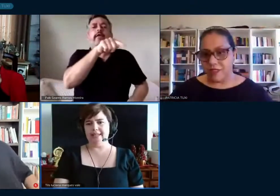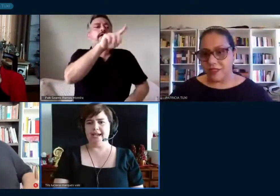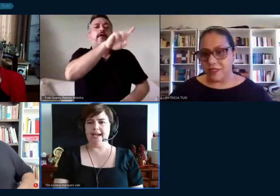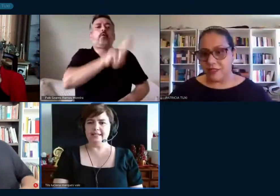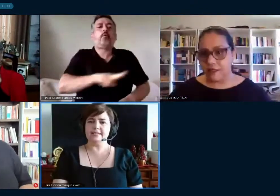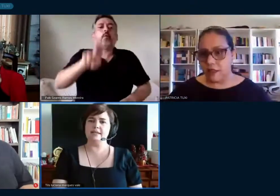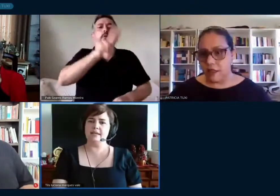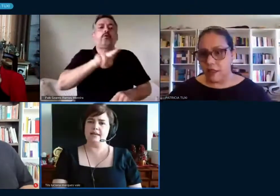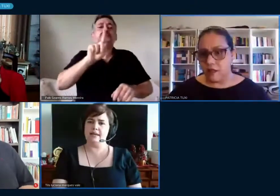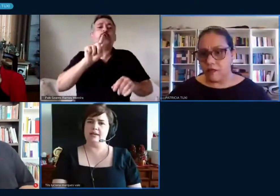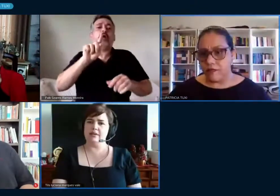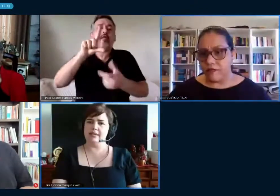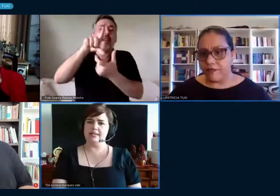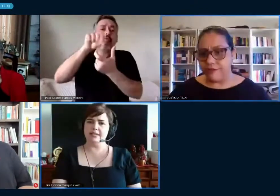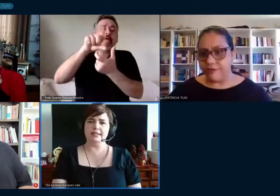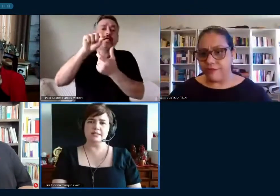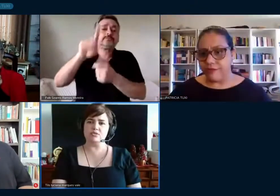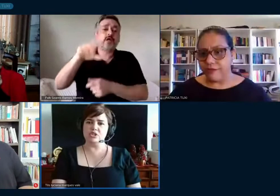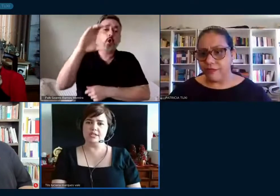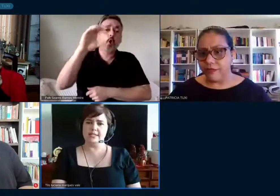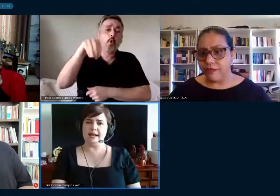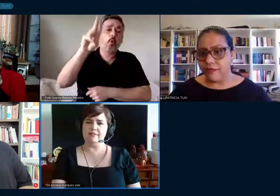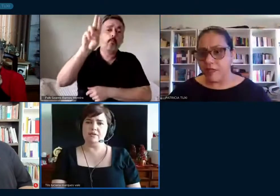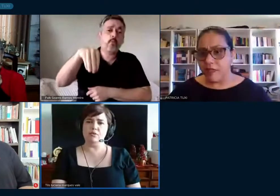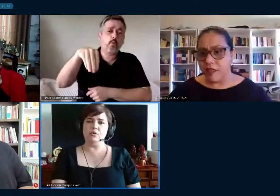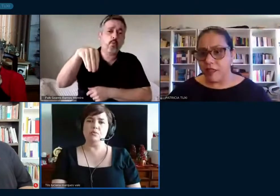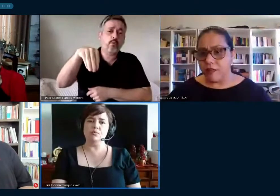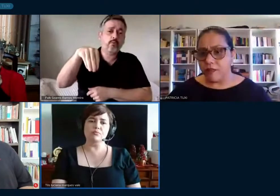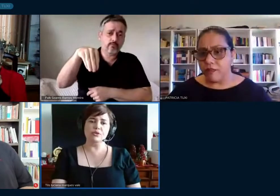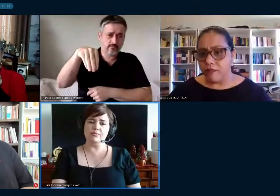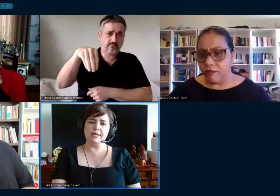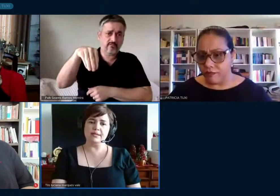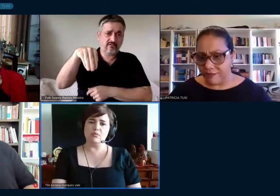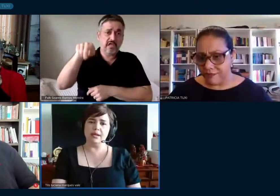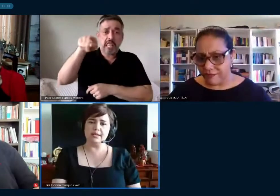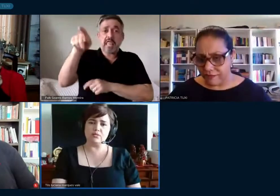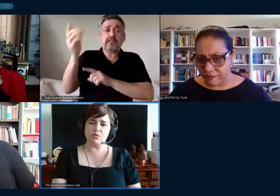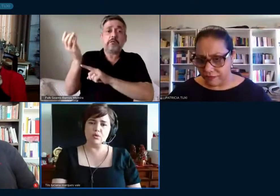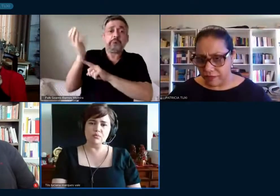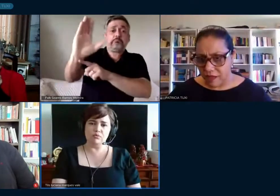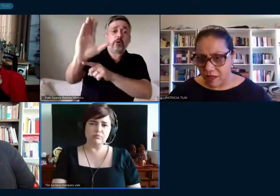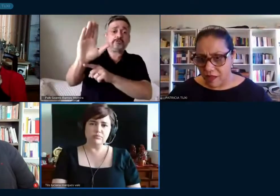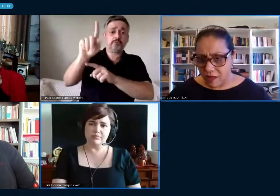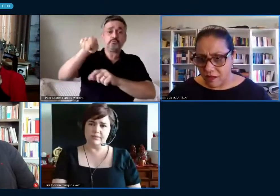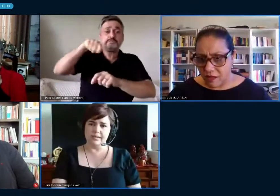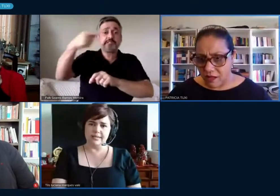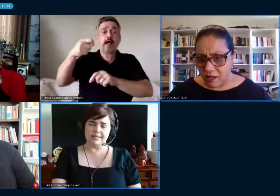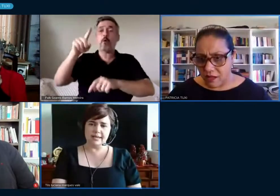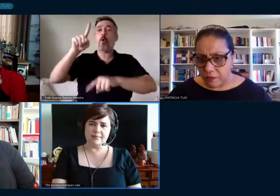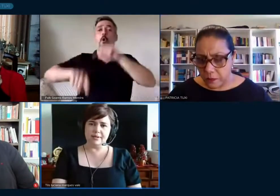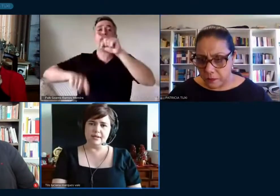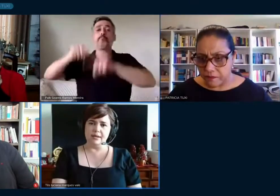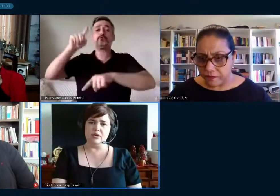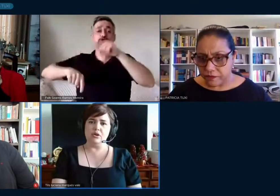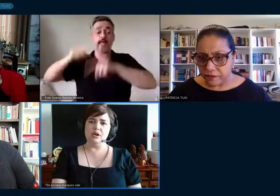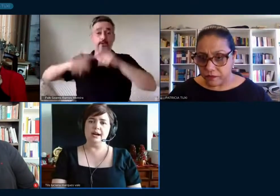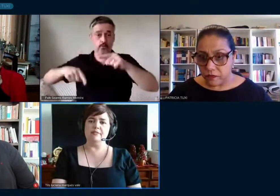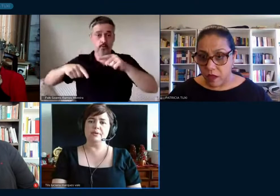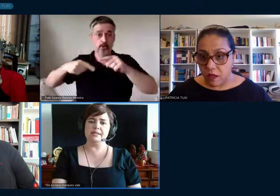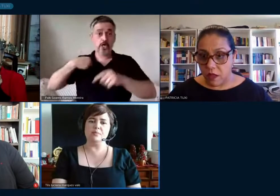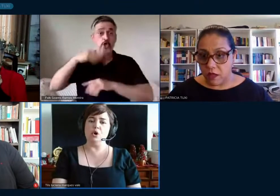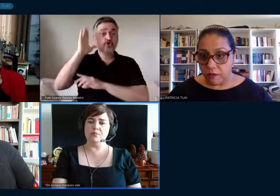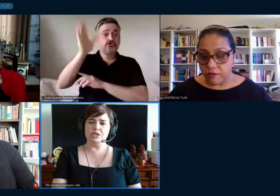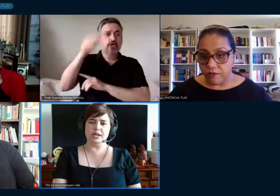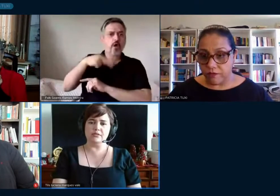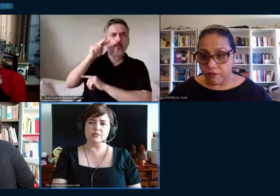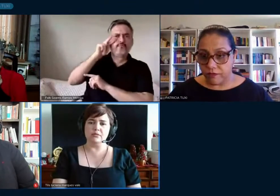Os materiais que eu analisei, eles utilizavam como, muito mais como léxico comum, sempre. Colocava,